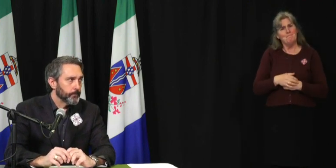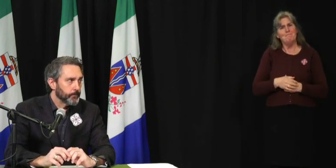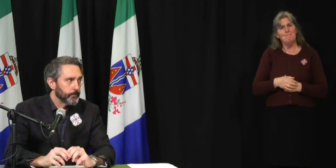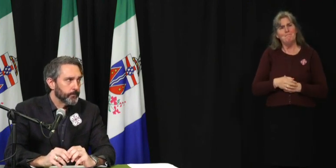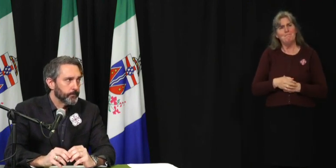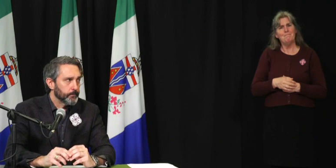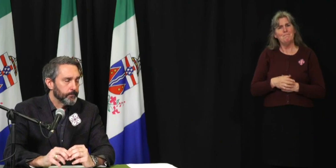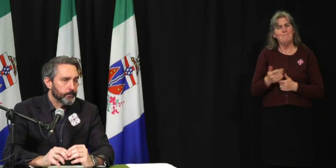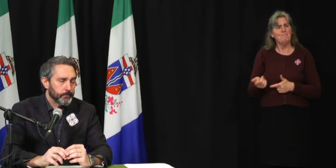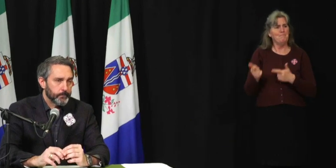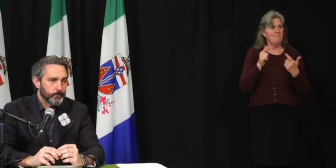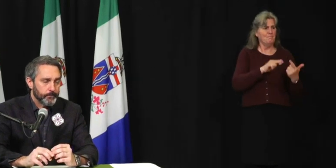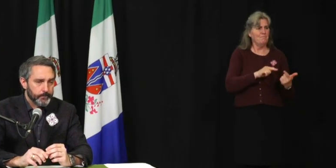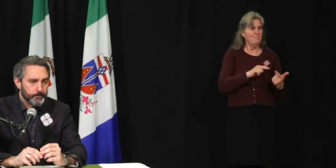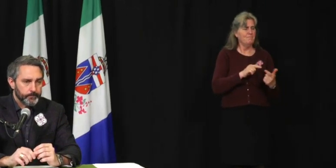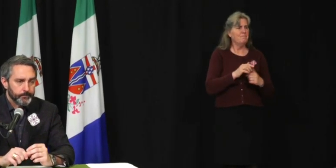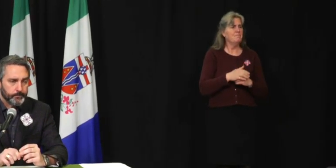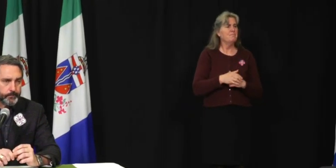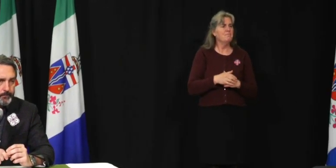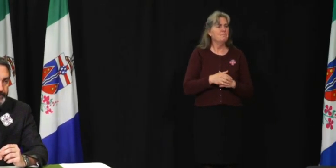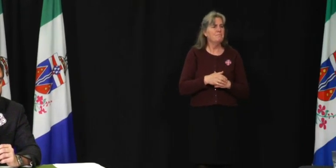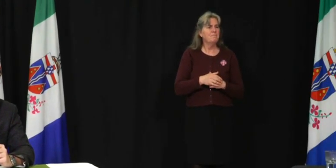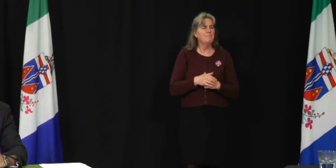Merci. Et j'avais juste à ajouter